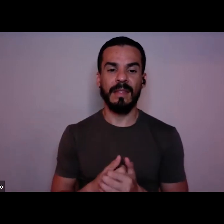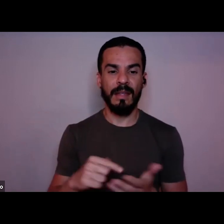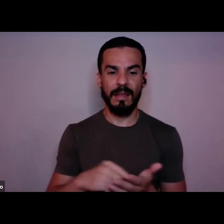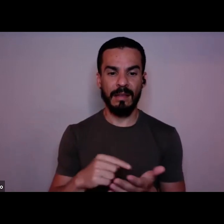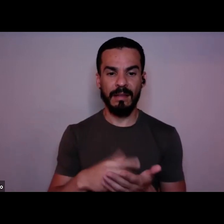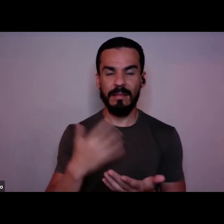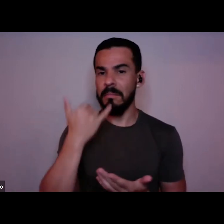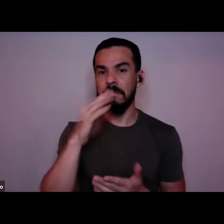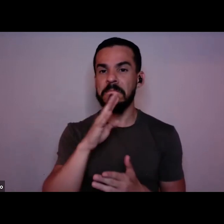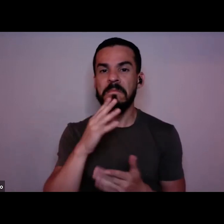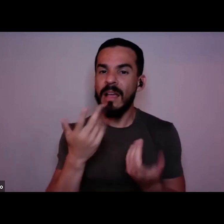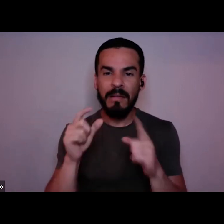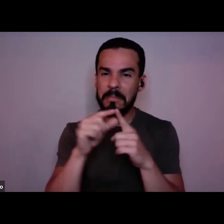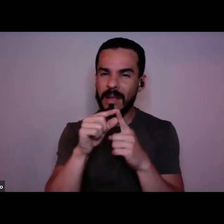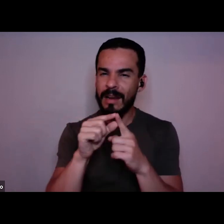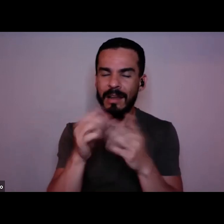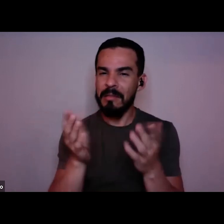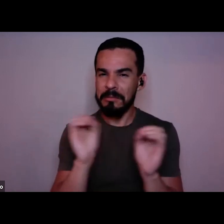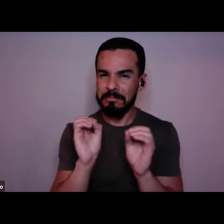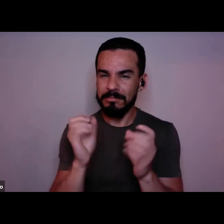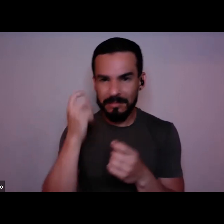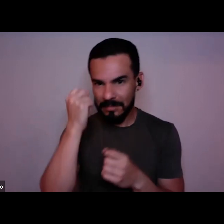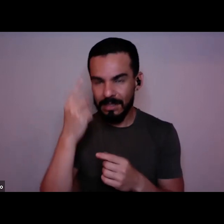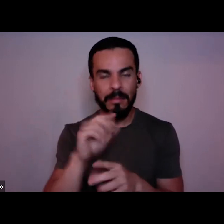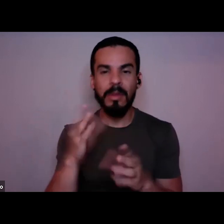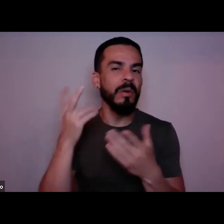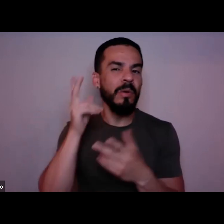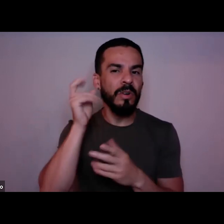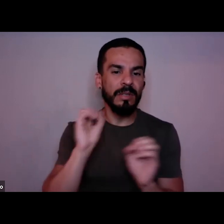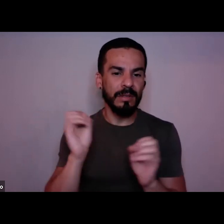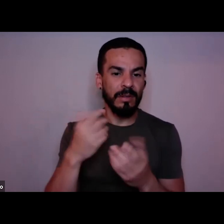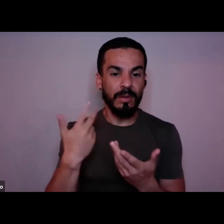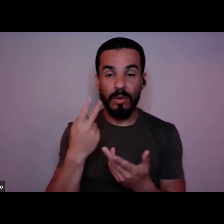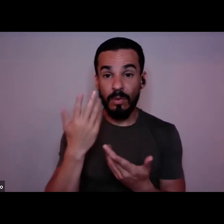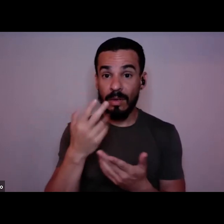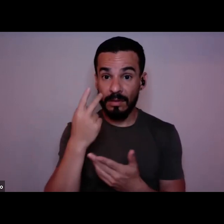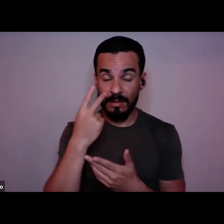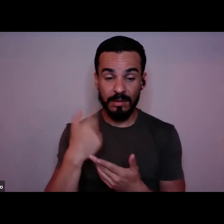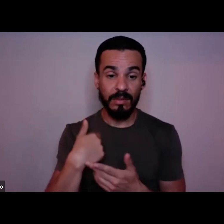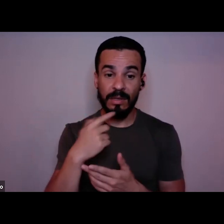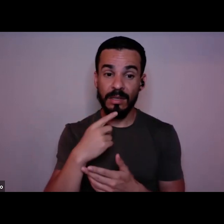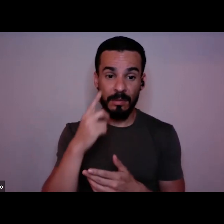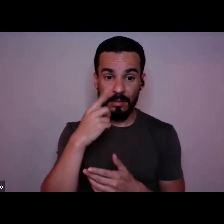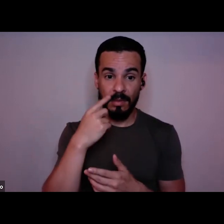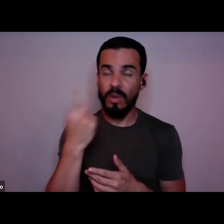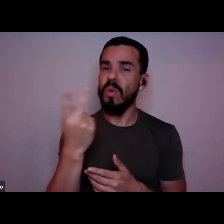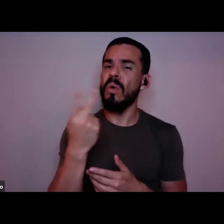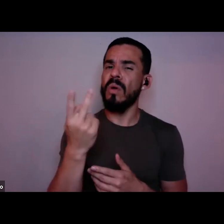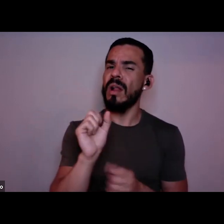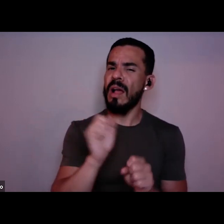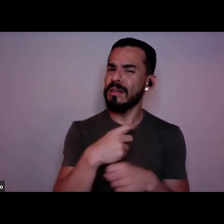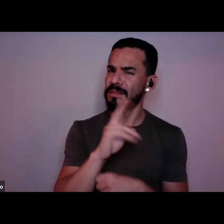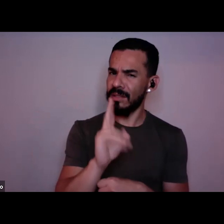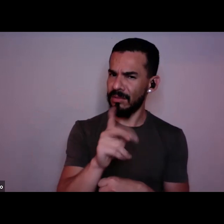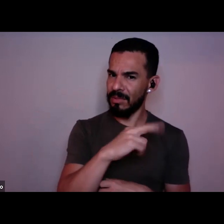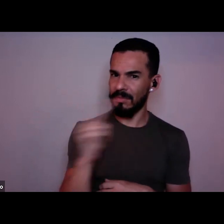hacen bla bla bla bla bla bla bla hacen ruido y cuando usted le digo a los papás Cuál de los dos hace eso mismo que